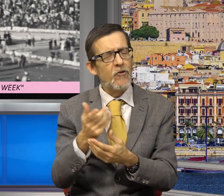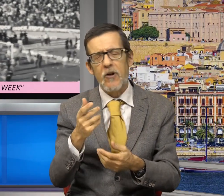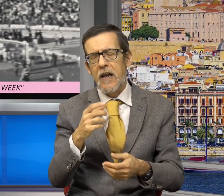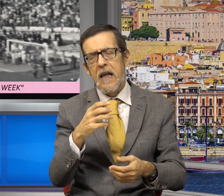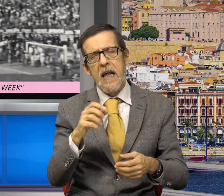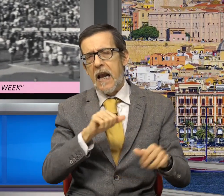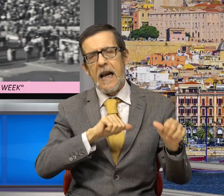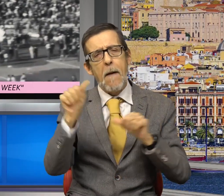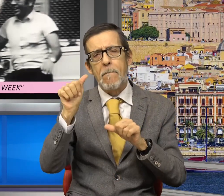lo scudetto del